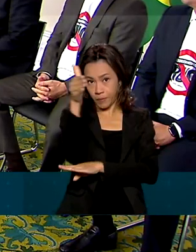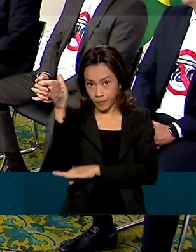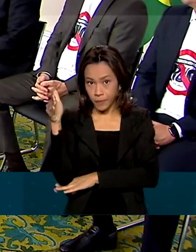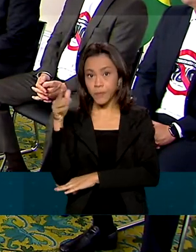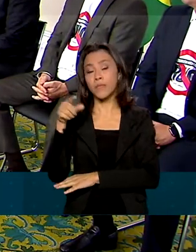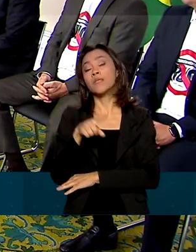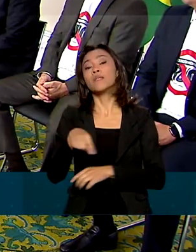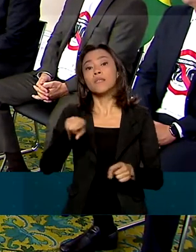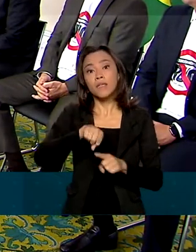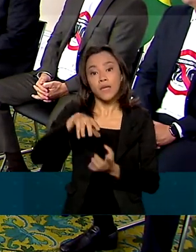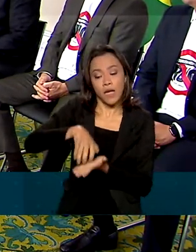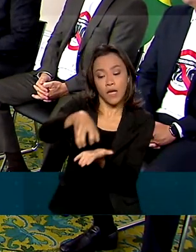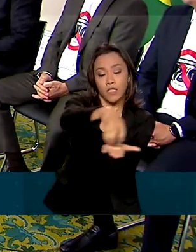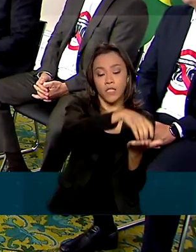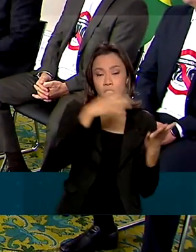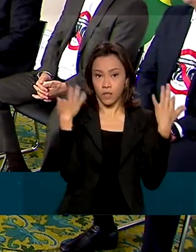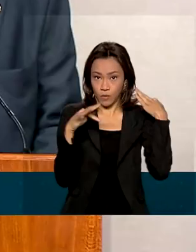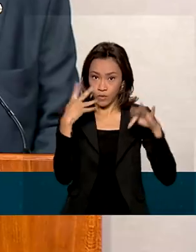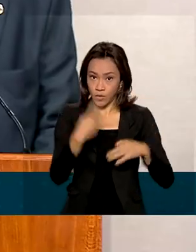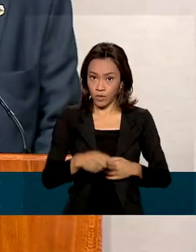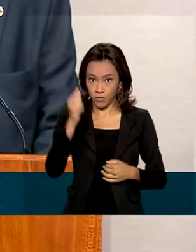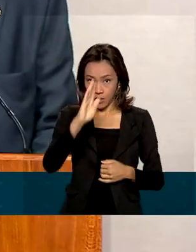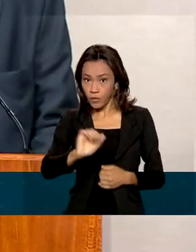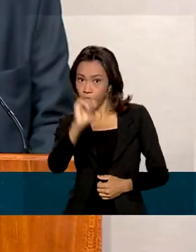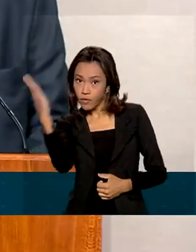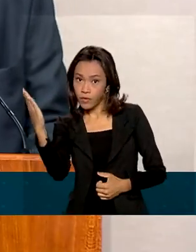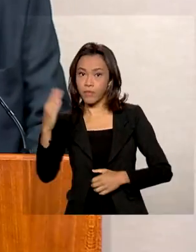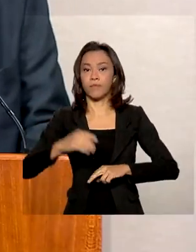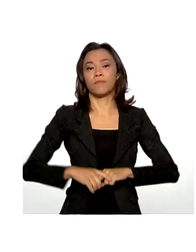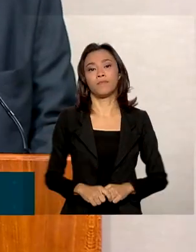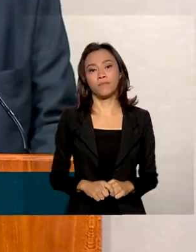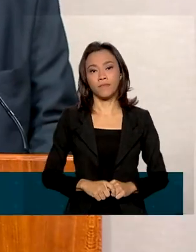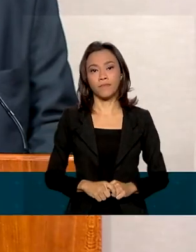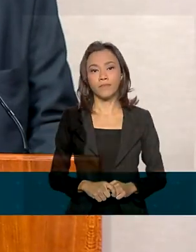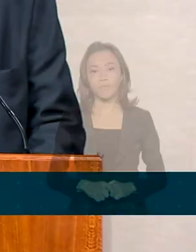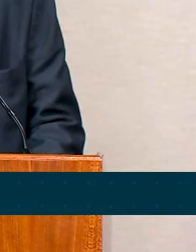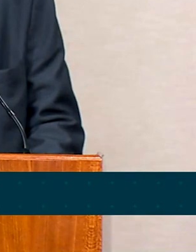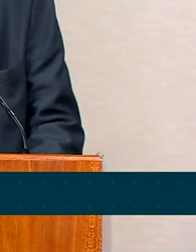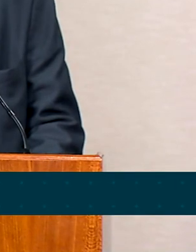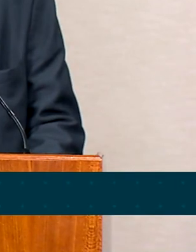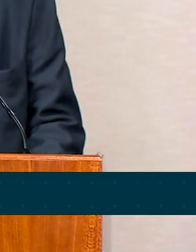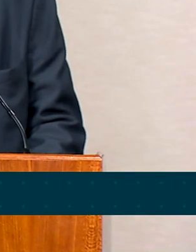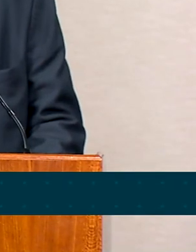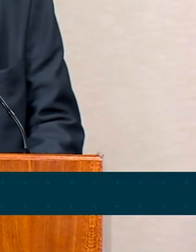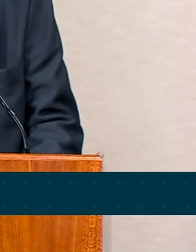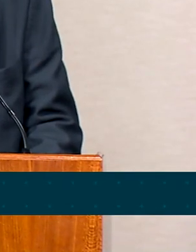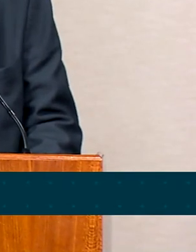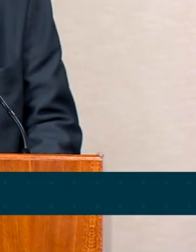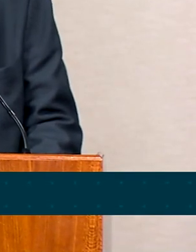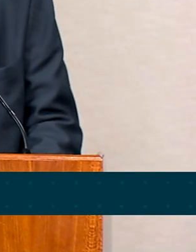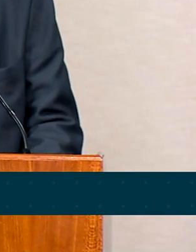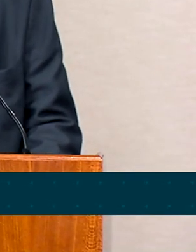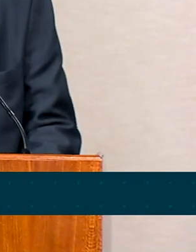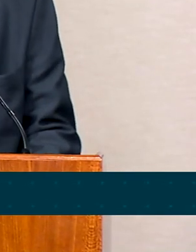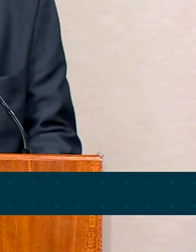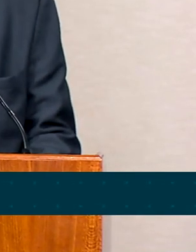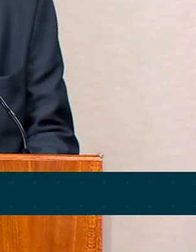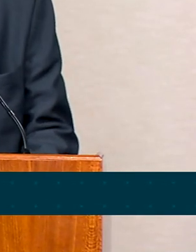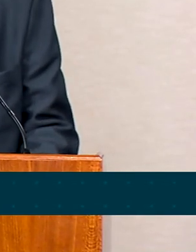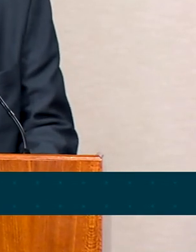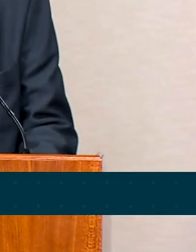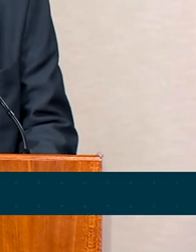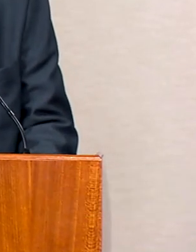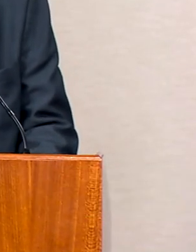do turismo no país e no exterior. A articulação é importantíssima para que a gente, junto com as autoridades